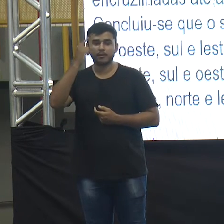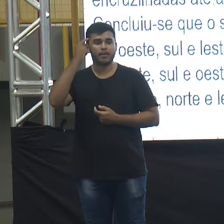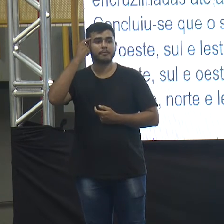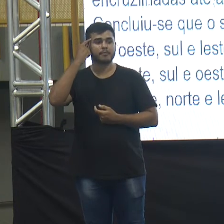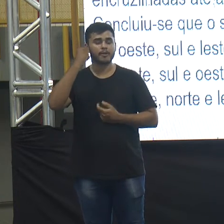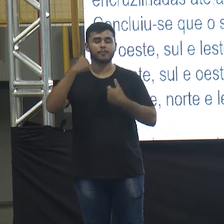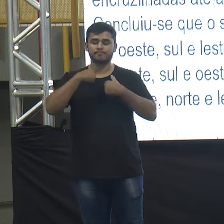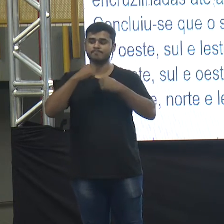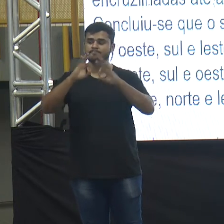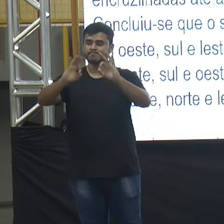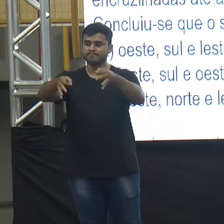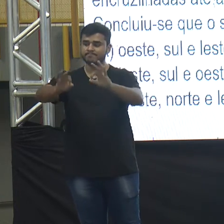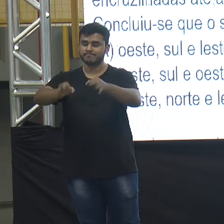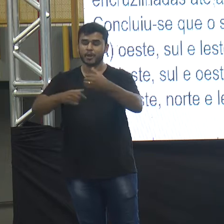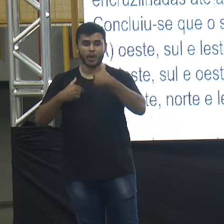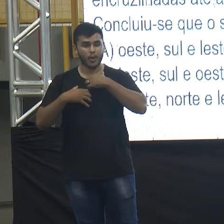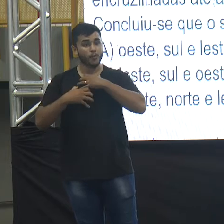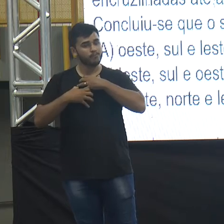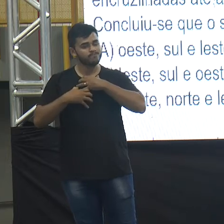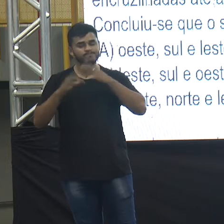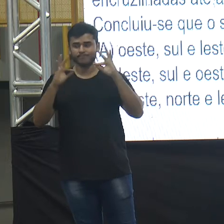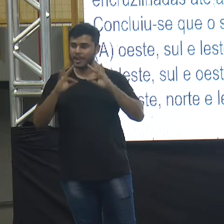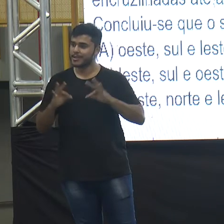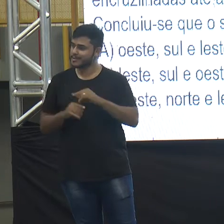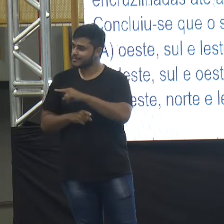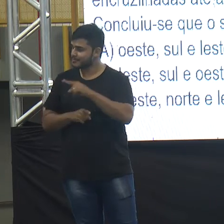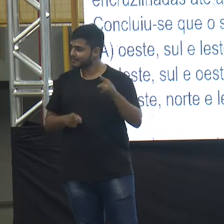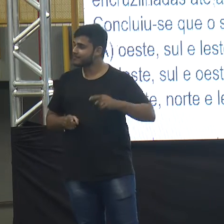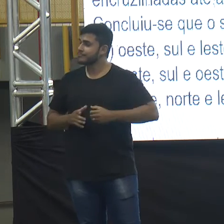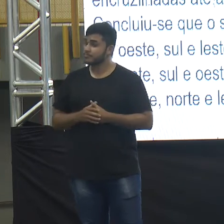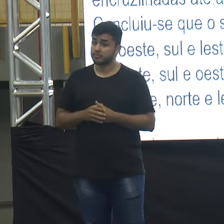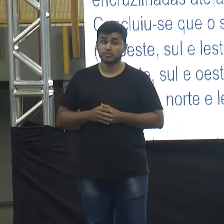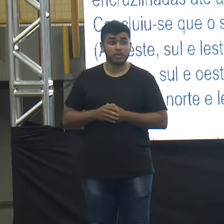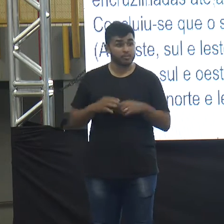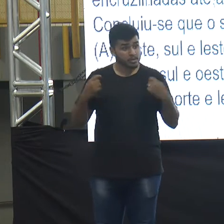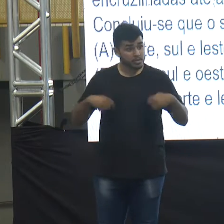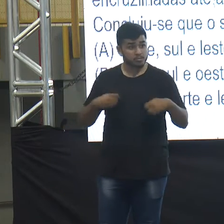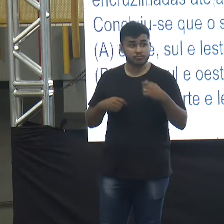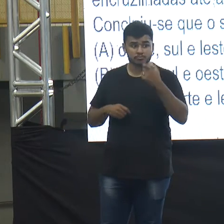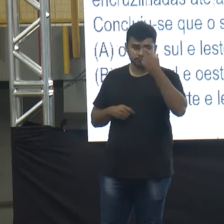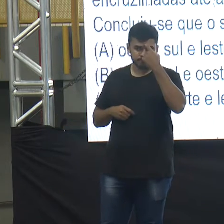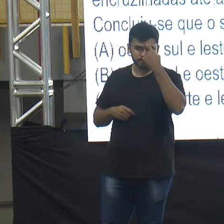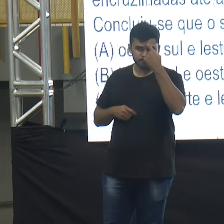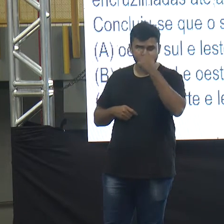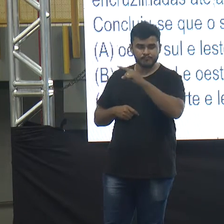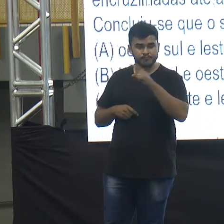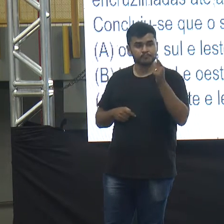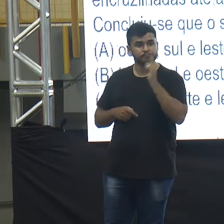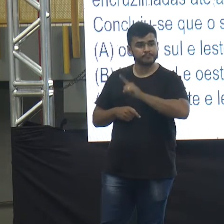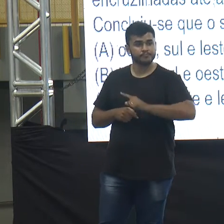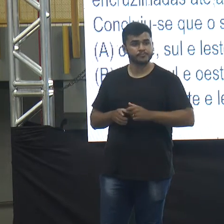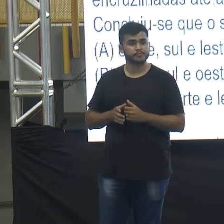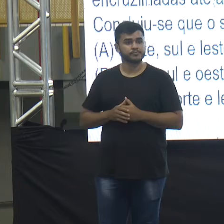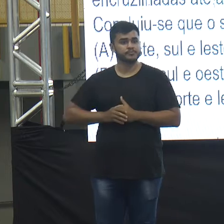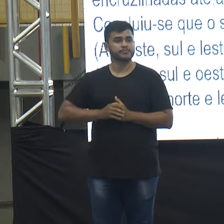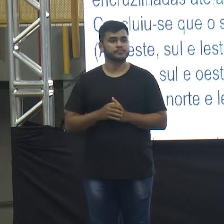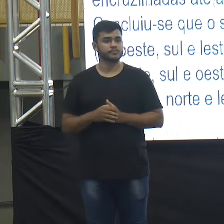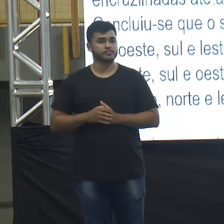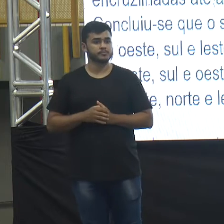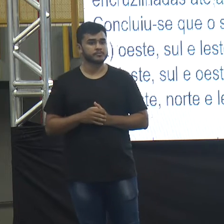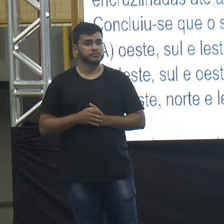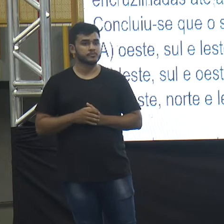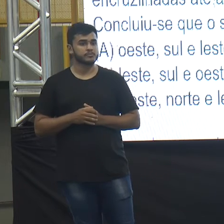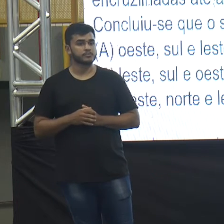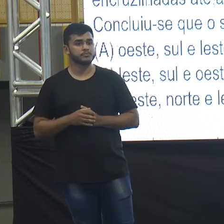estar contente e super feliz. Então entenda, não tem dificuldade de fazer um negócio desse. É fácil.